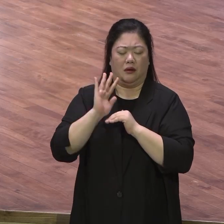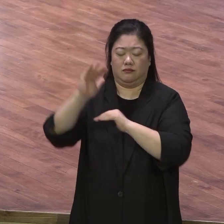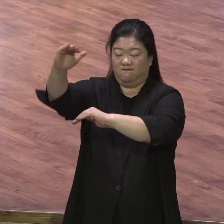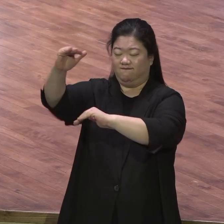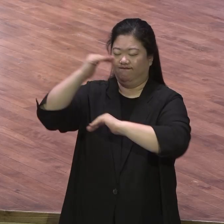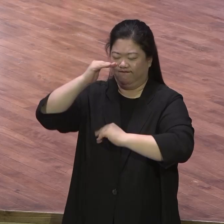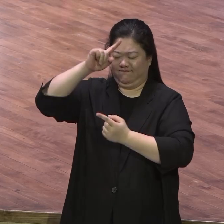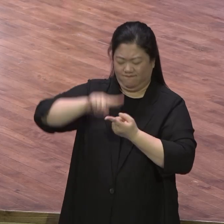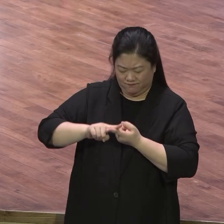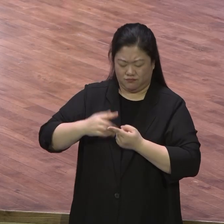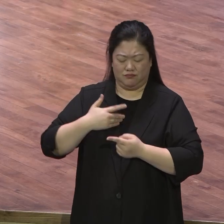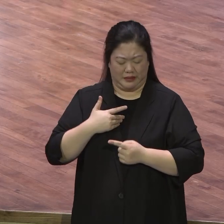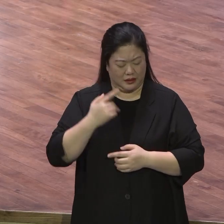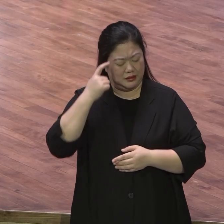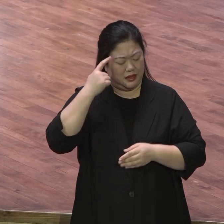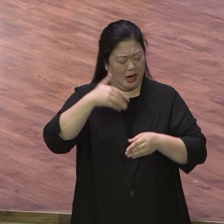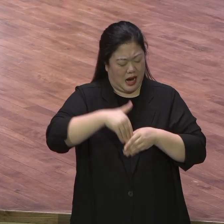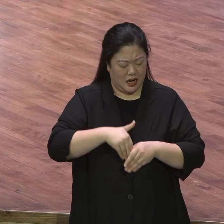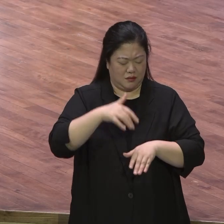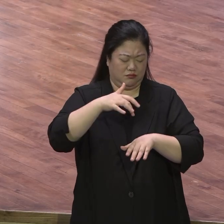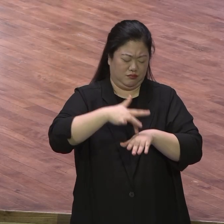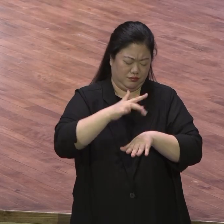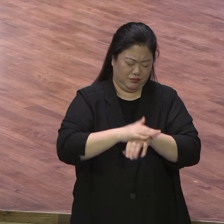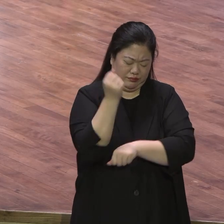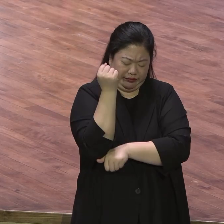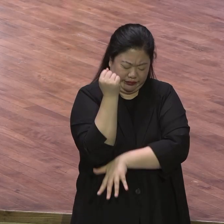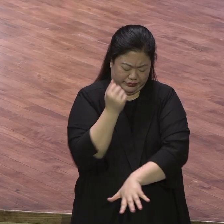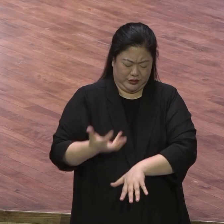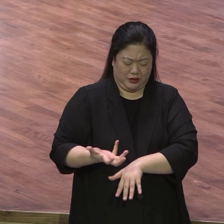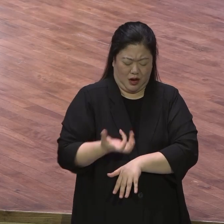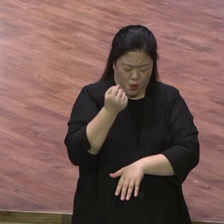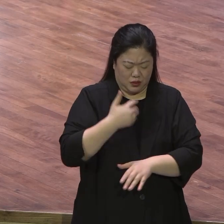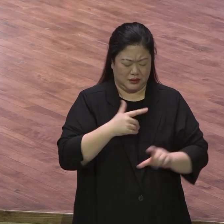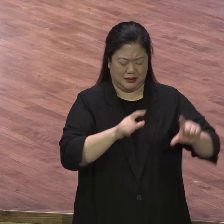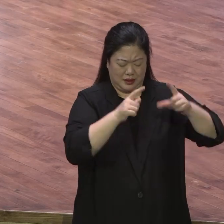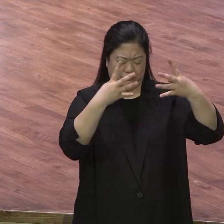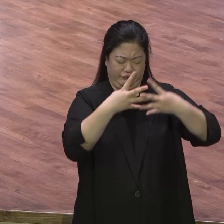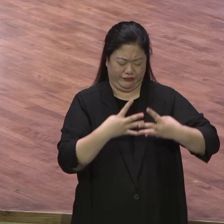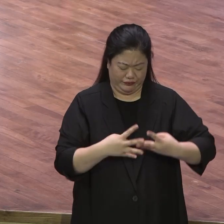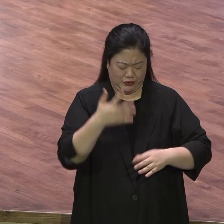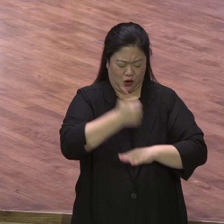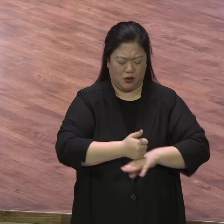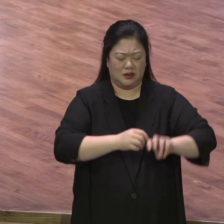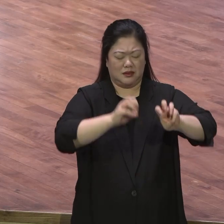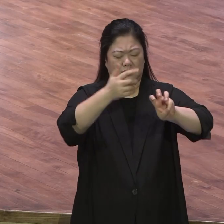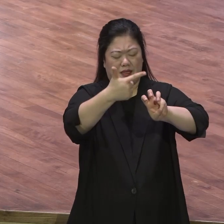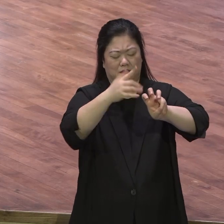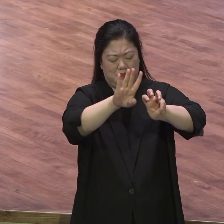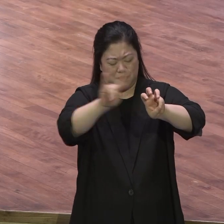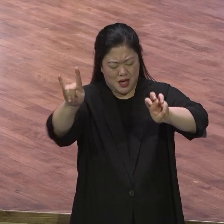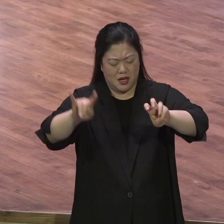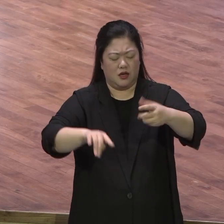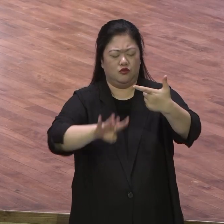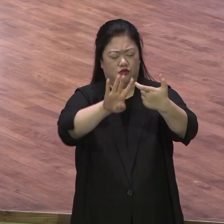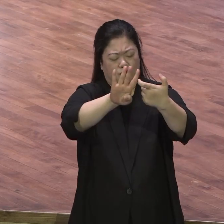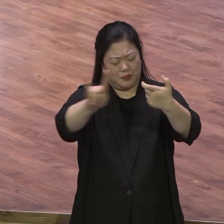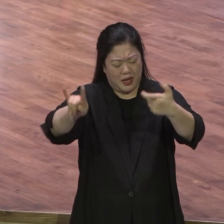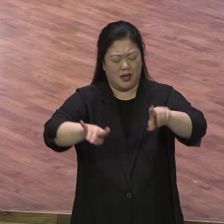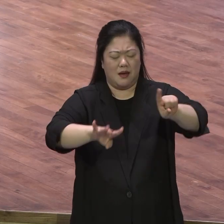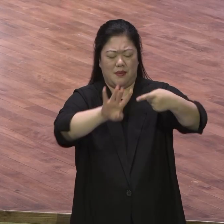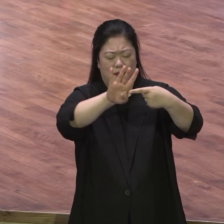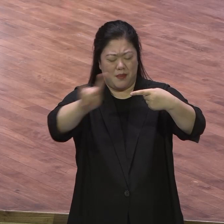신비에 새겨져서 30배 60배 100배 결실을 맺는 은약의 사람들 말씀의 사람들 순종의 사람들로